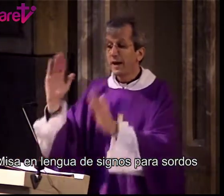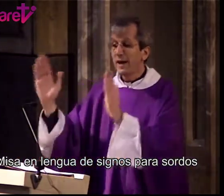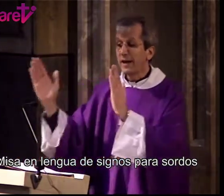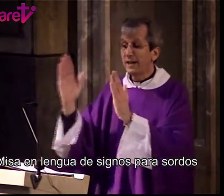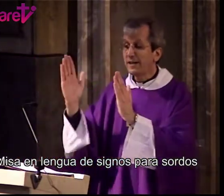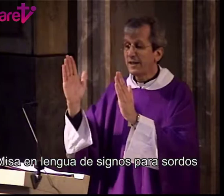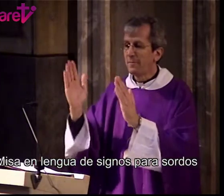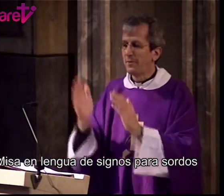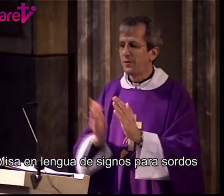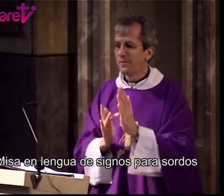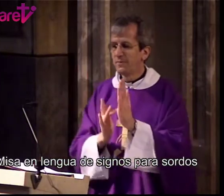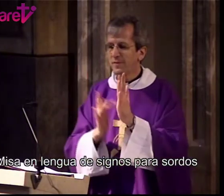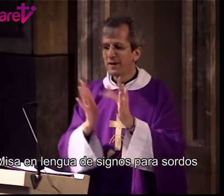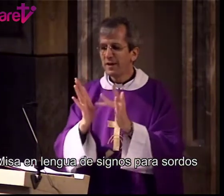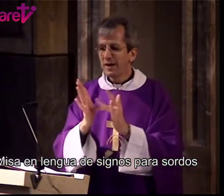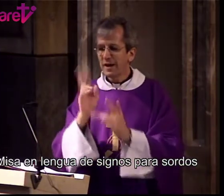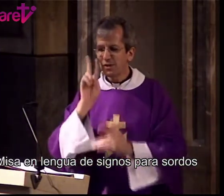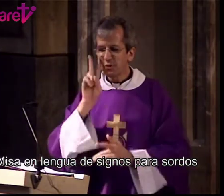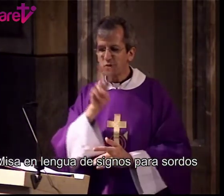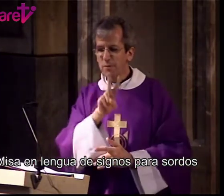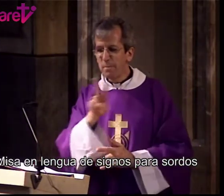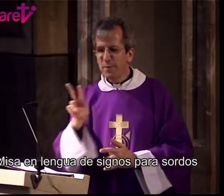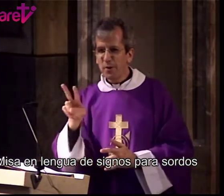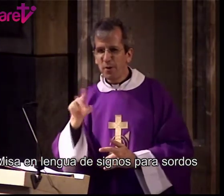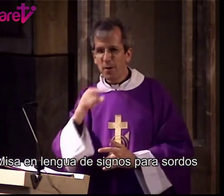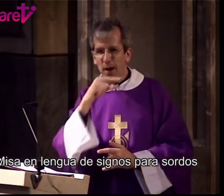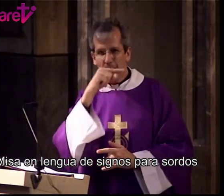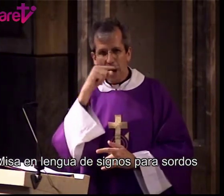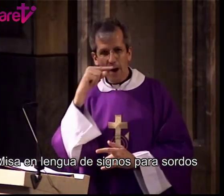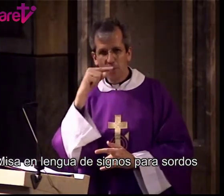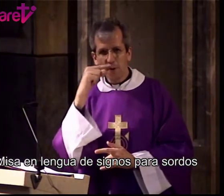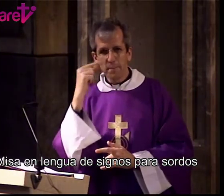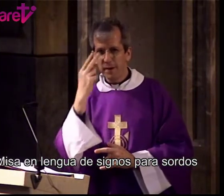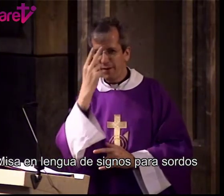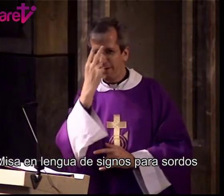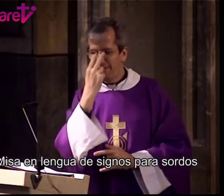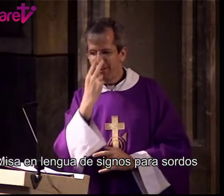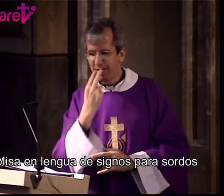En aquel tiempo, Jesús vio a un hombre ciego